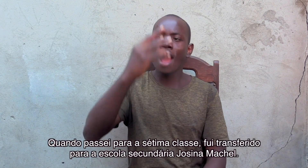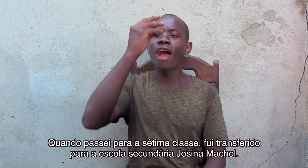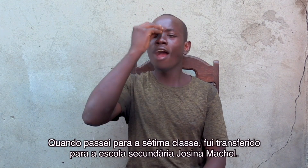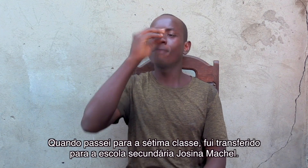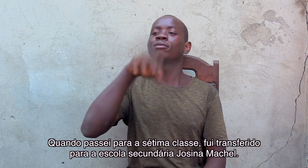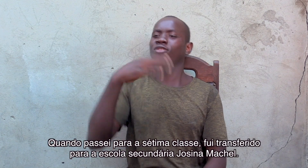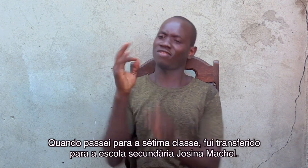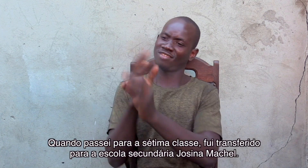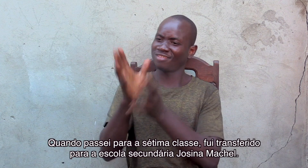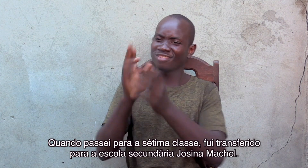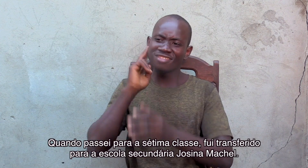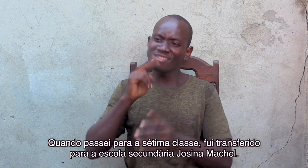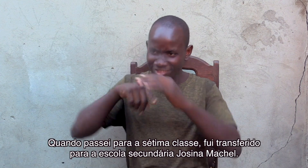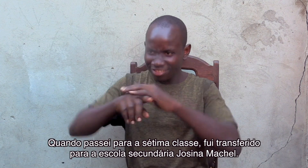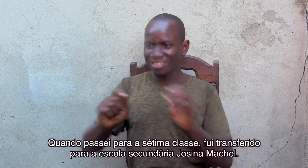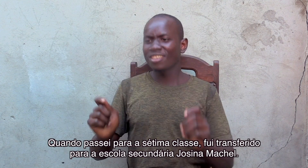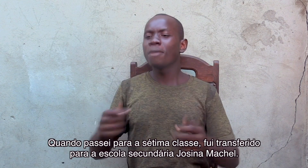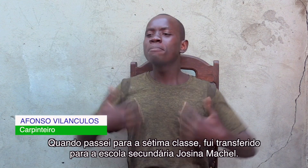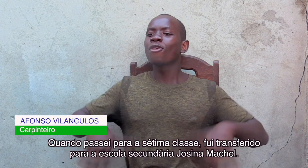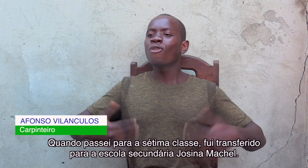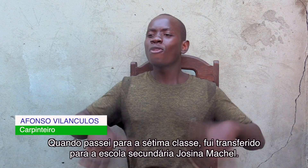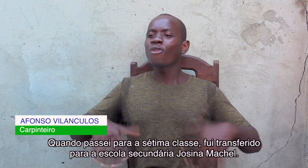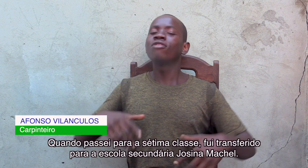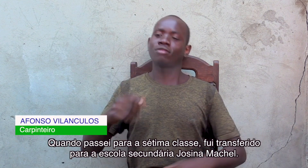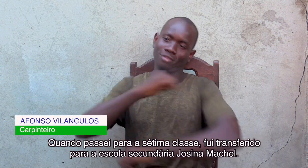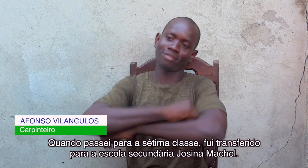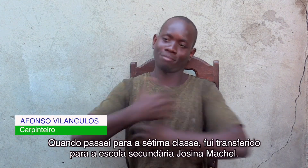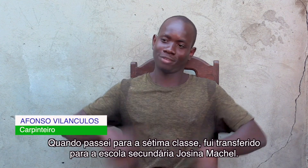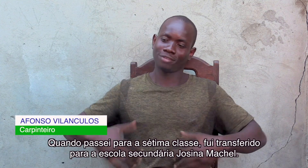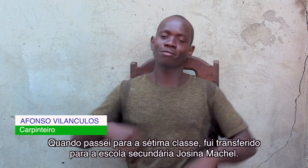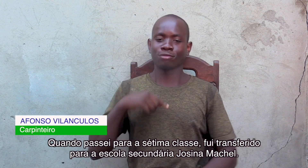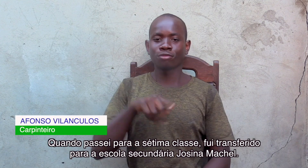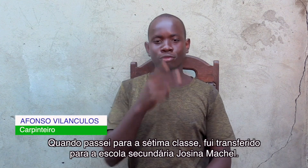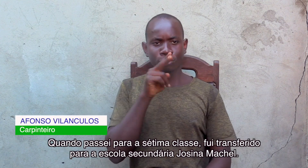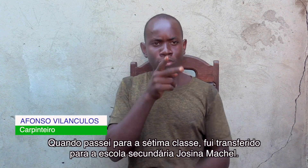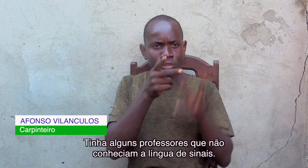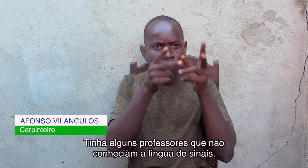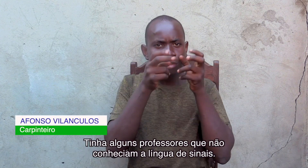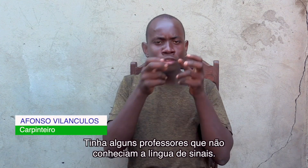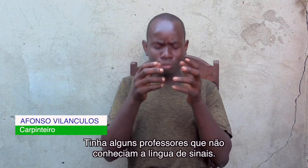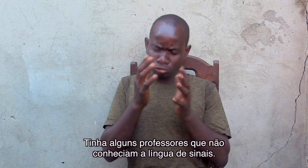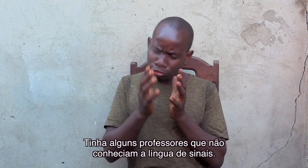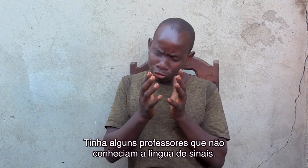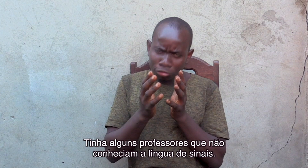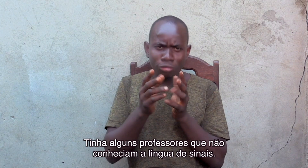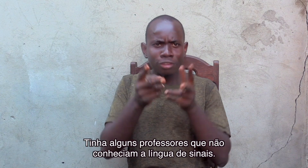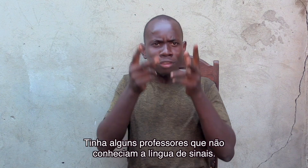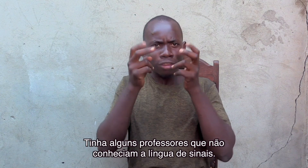Quando passei para a 7ª classe, fui transferido para a escola secundária Josina Machel. Tinha alguns professores que não